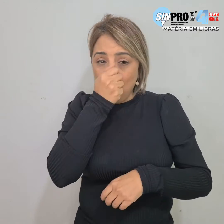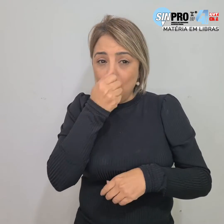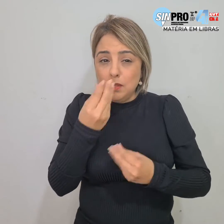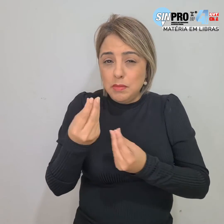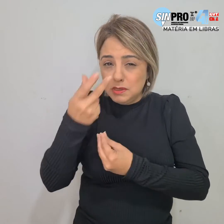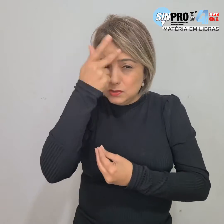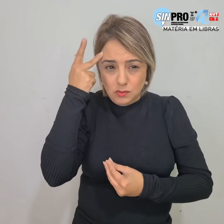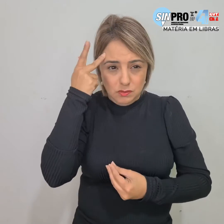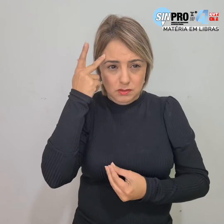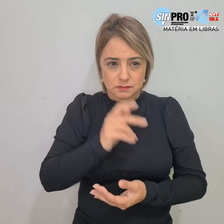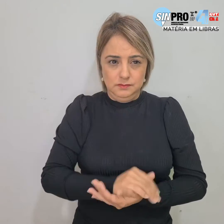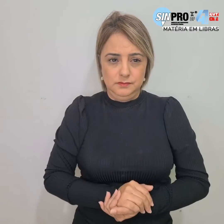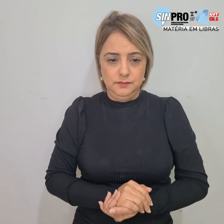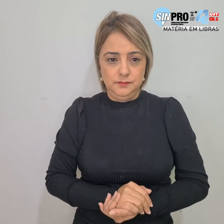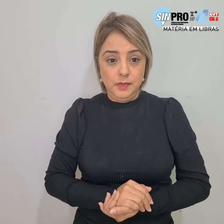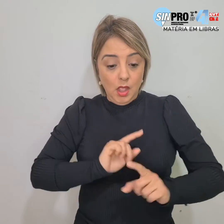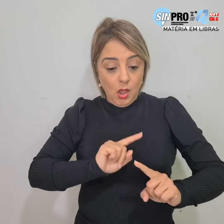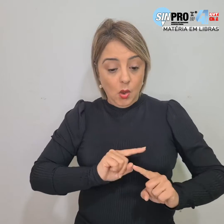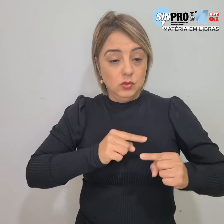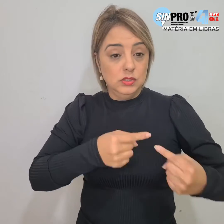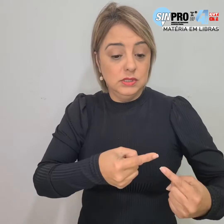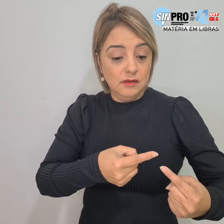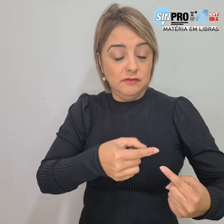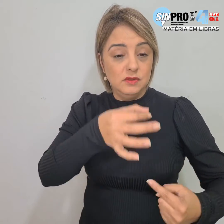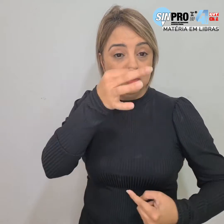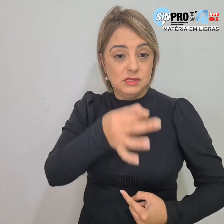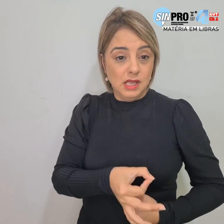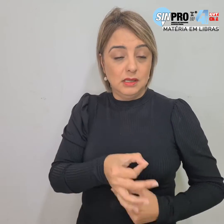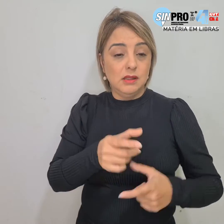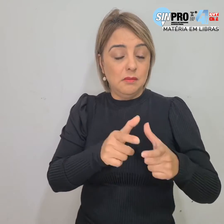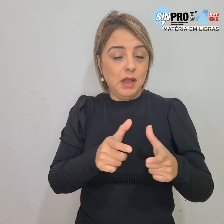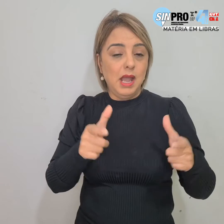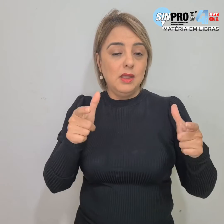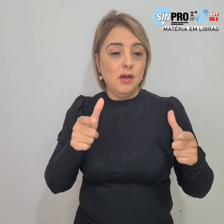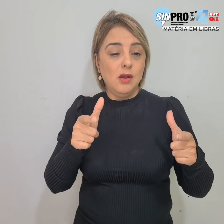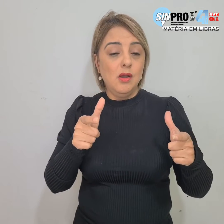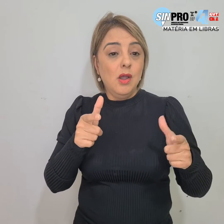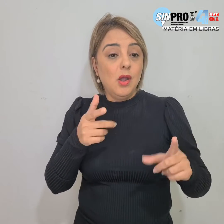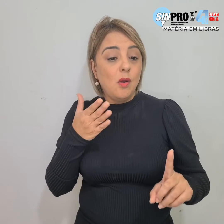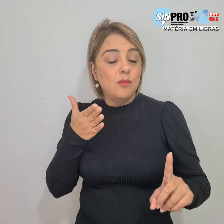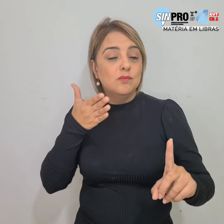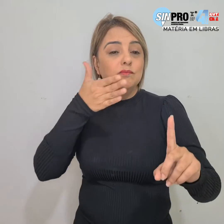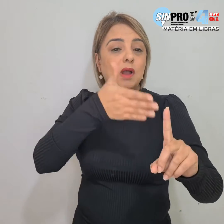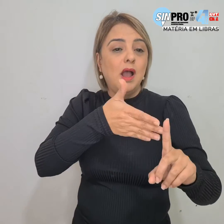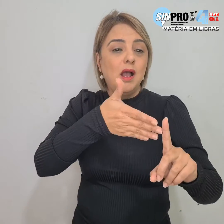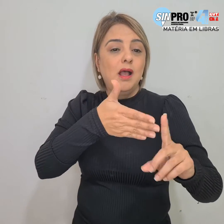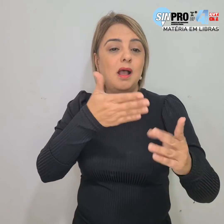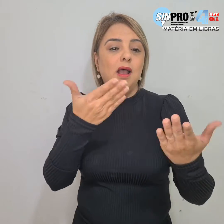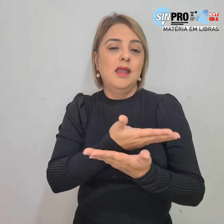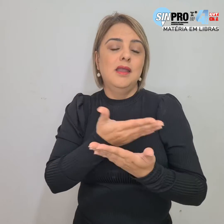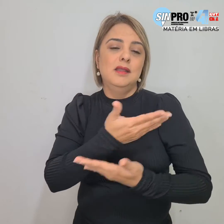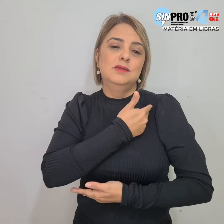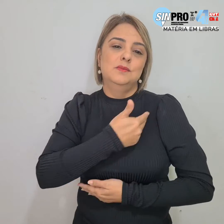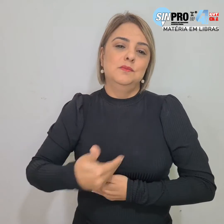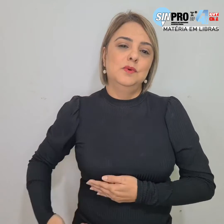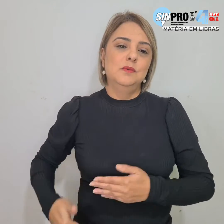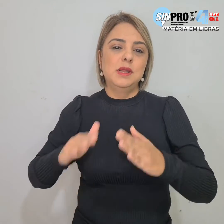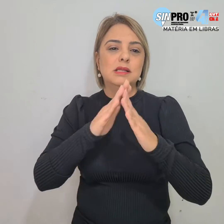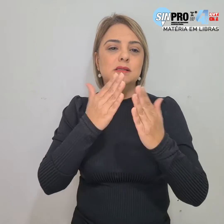O desafio certamente é ainda maior quando alcançado as redes públicas, que atendem mais de 80% dos alunos